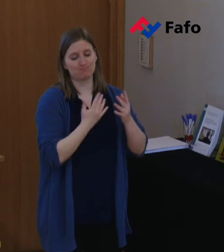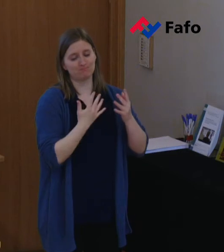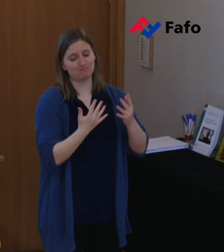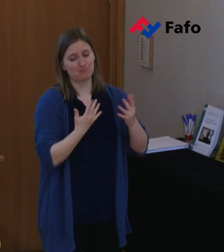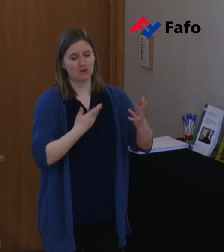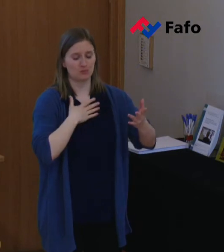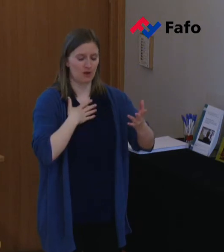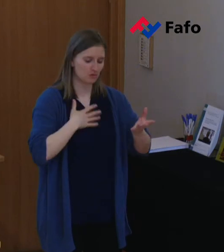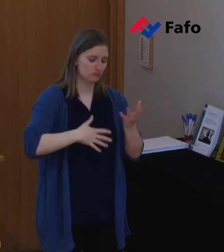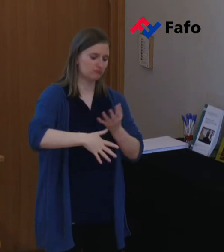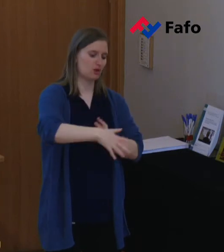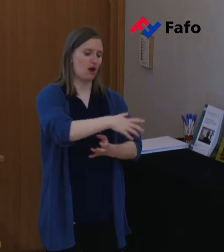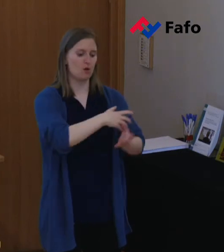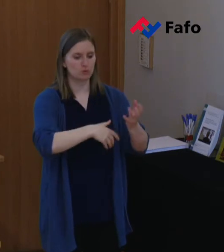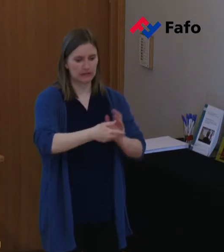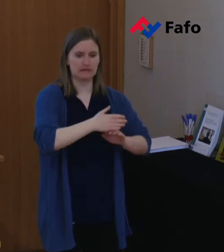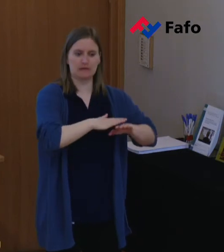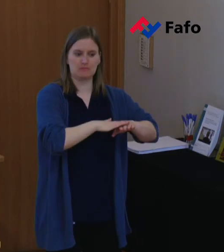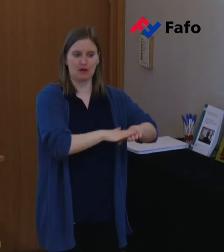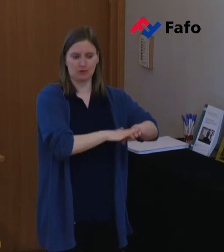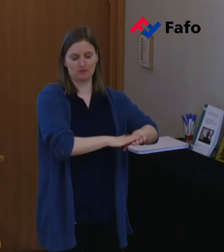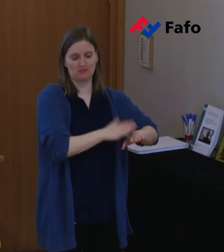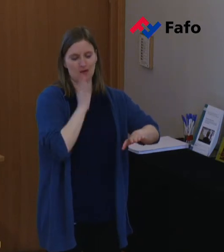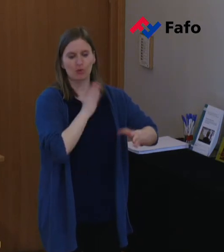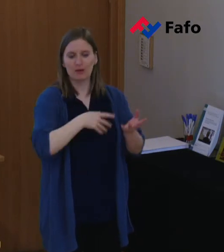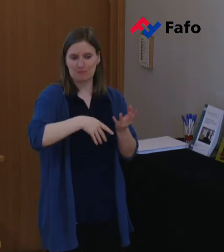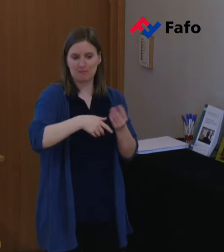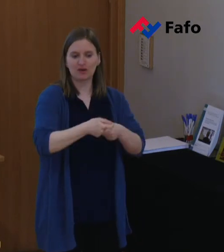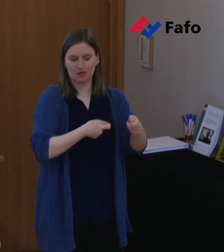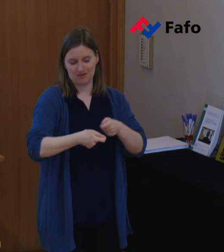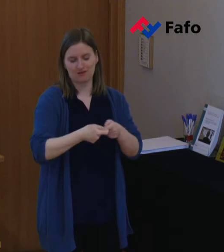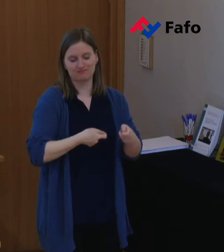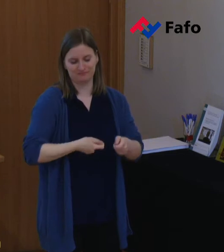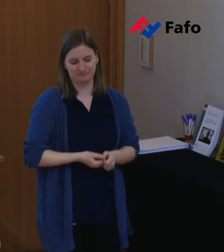svært kaotisk bakgrunn på boligmarkedet bak seg.